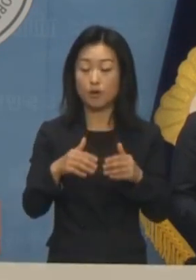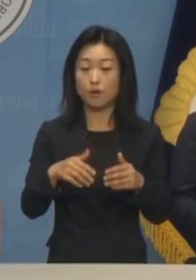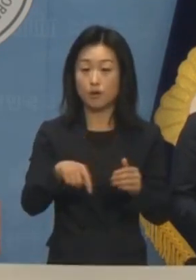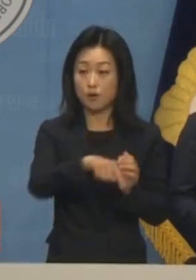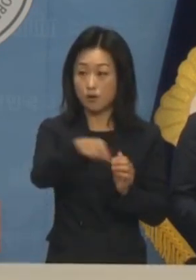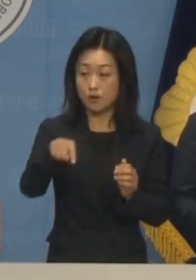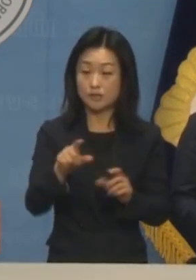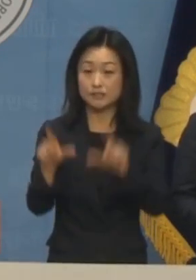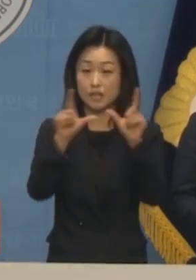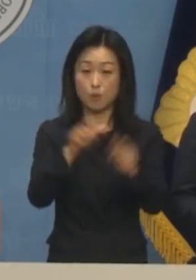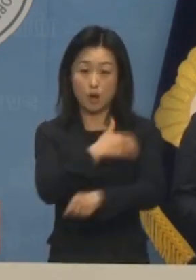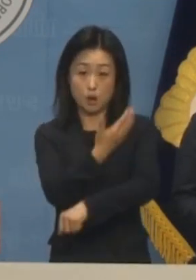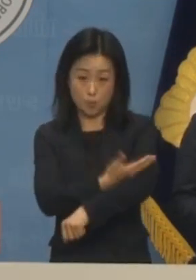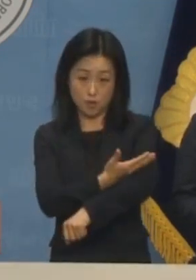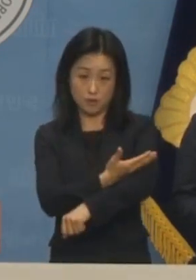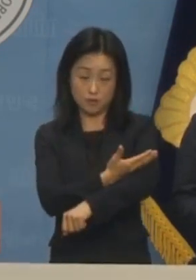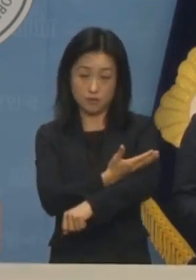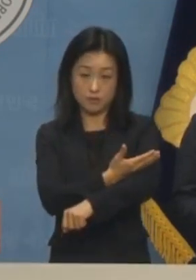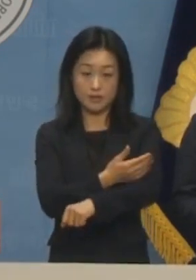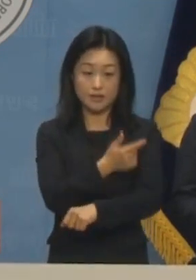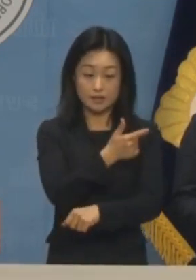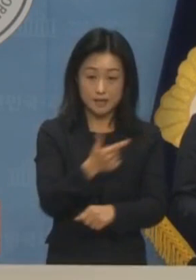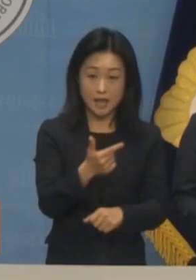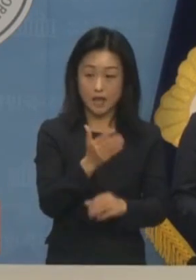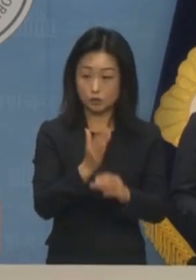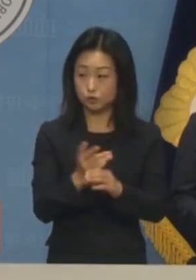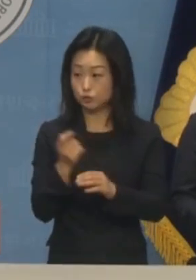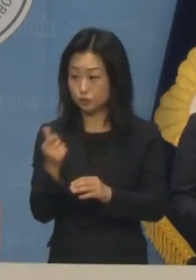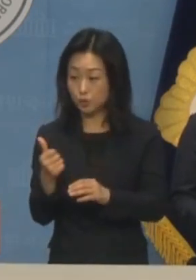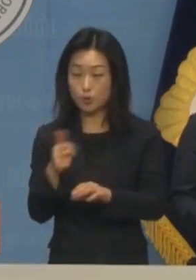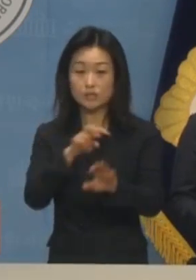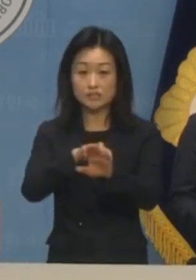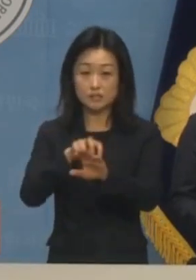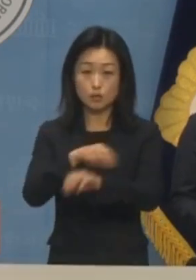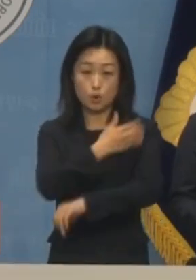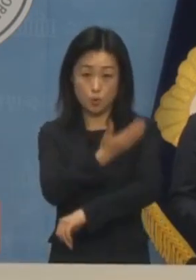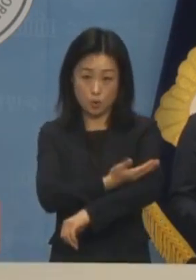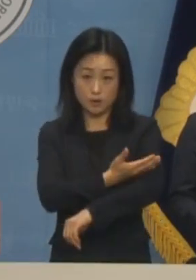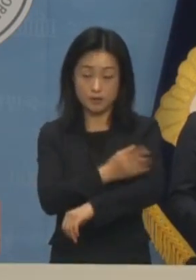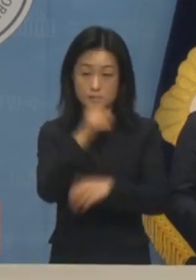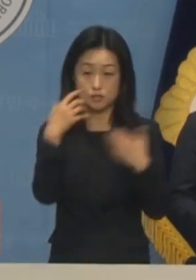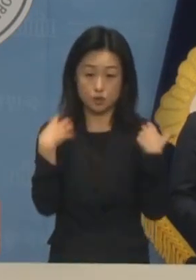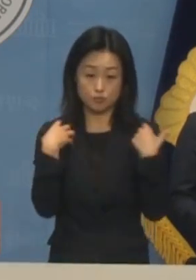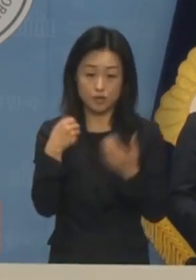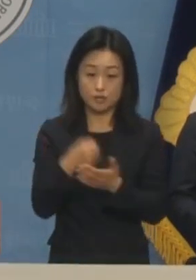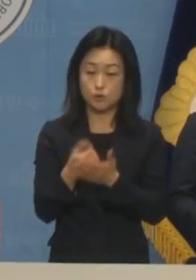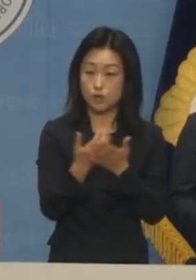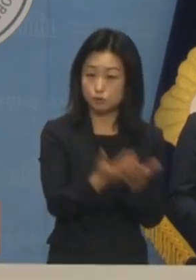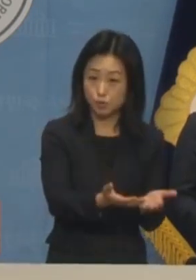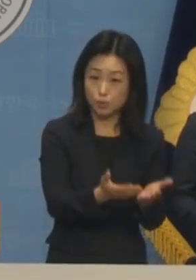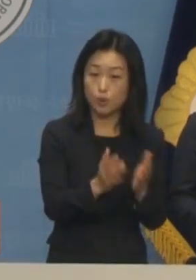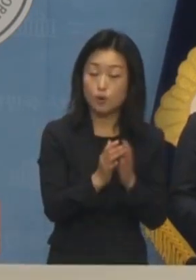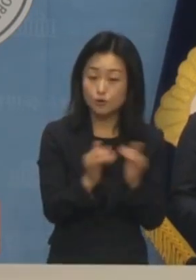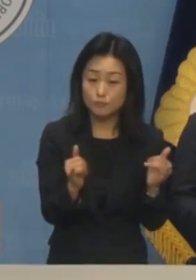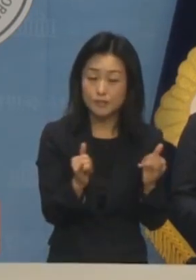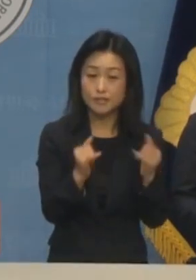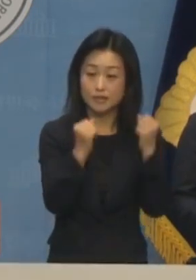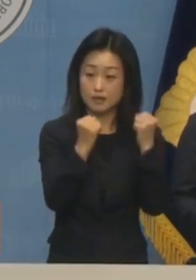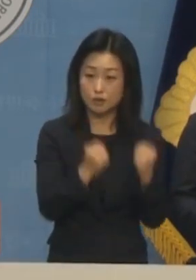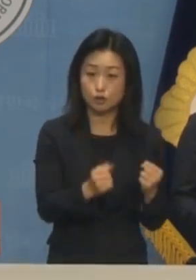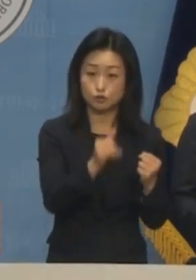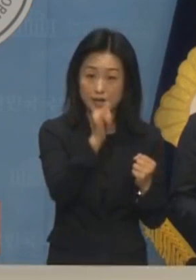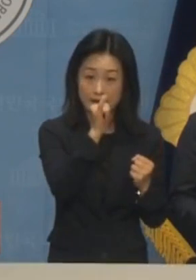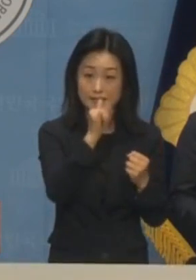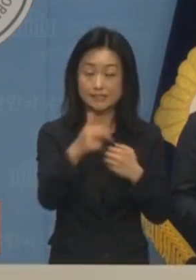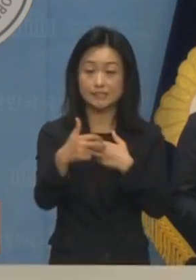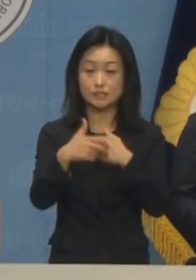의료 생활권인 대중소 진료권을 정부가 지정 고시하고 모든 국민이 거주하는 진료권